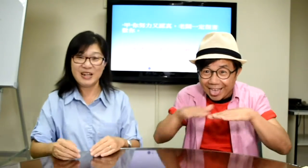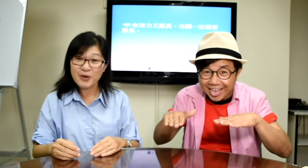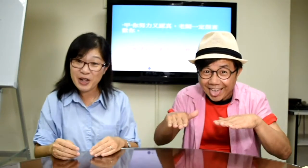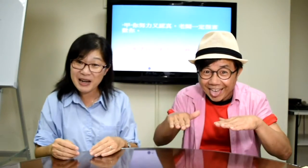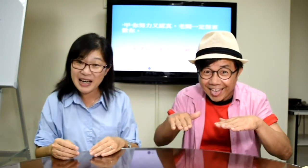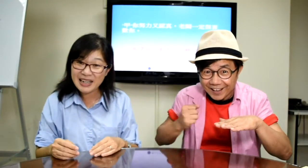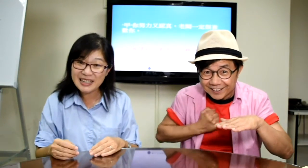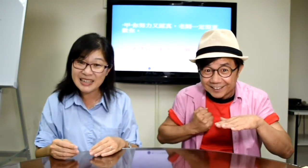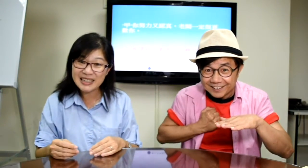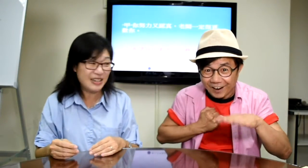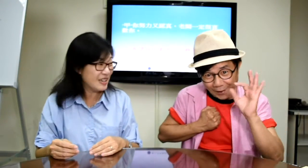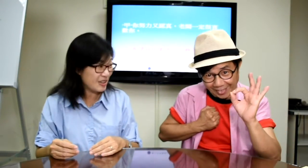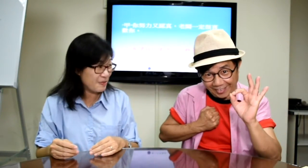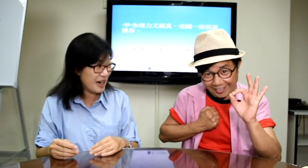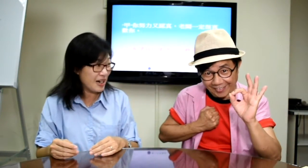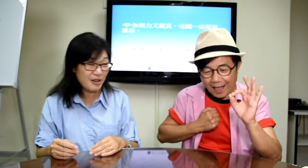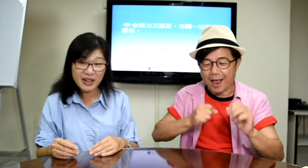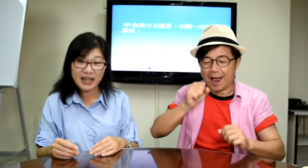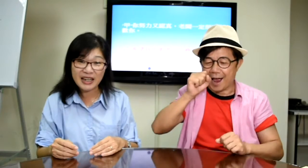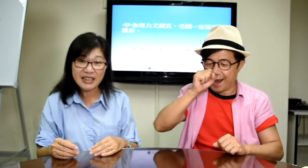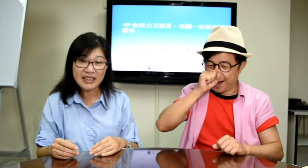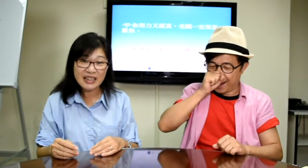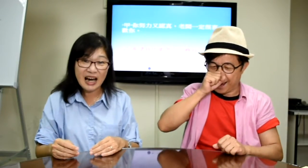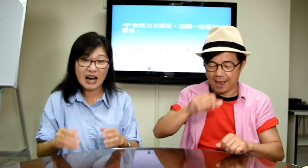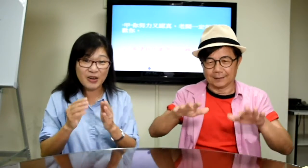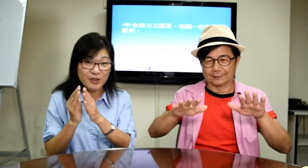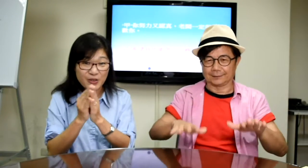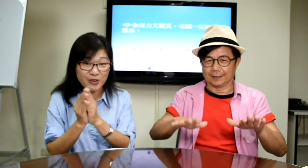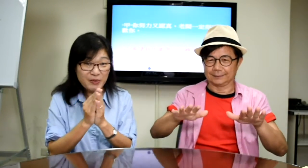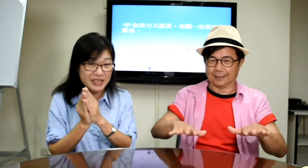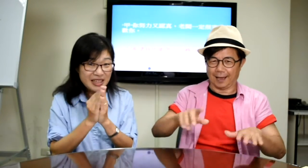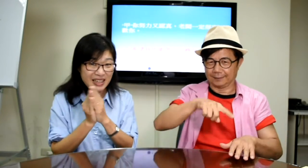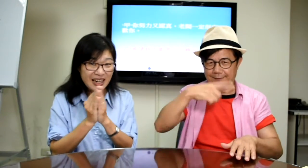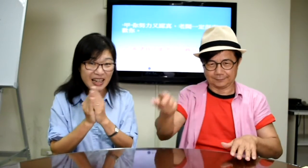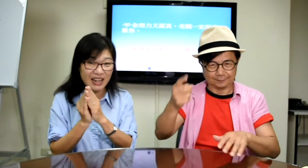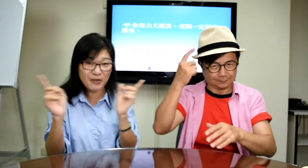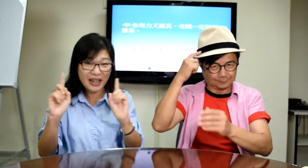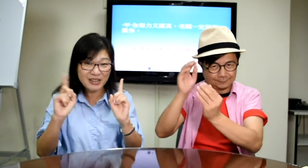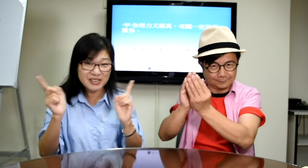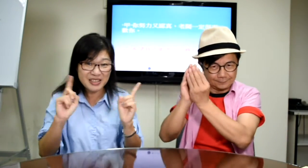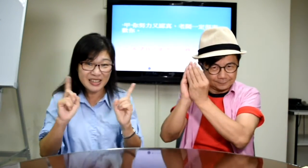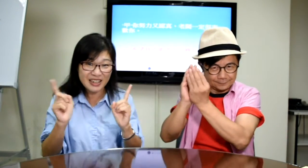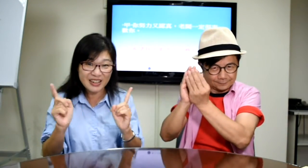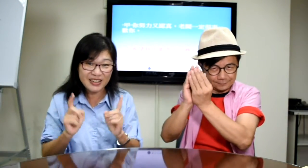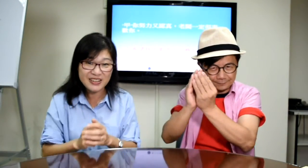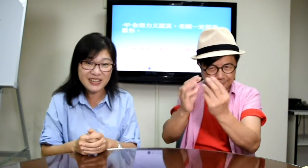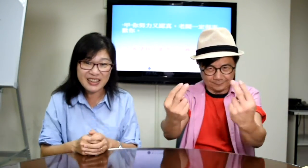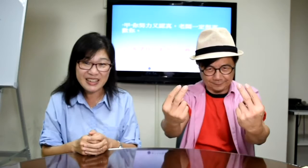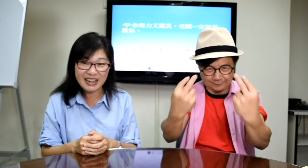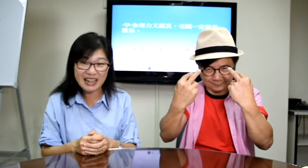会吗？懂吗 ？OK， 好，我们接下来要来玩游戏咯，要来